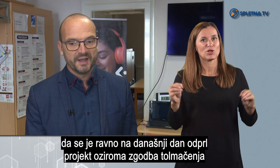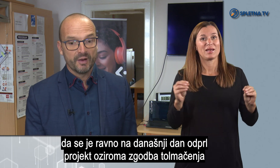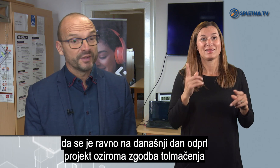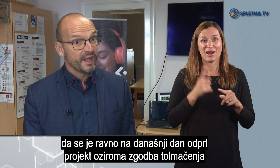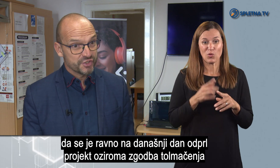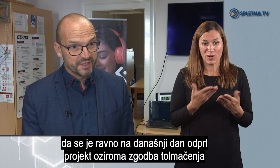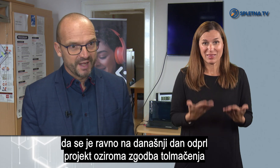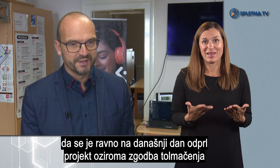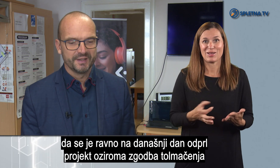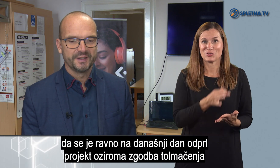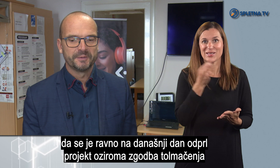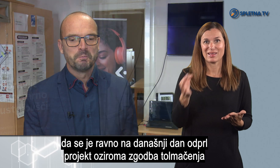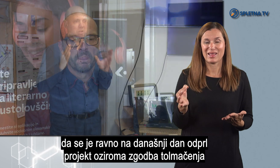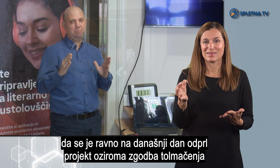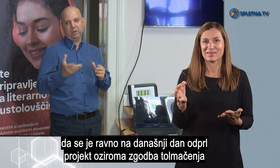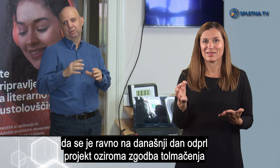se je ravno na današnji dan